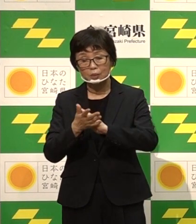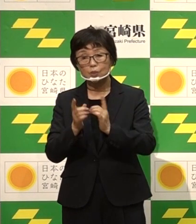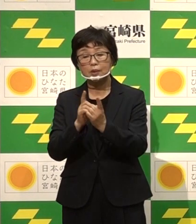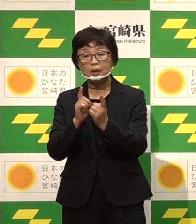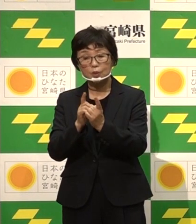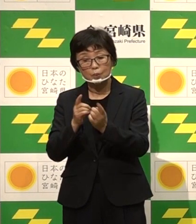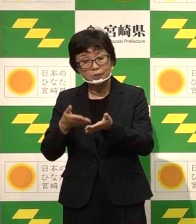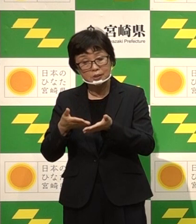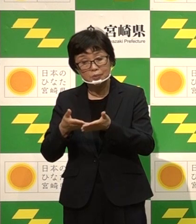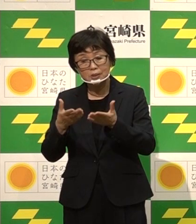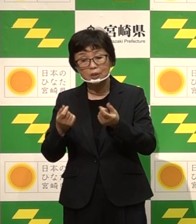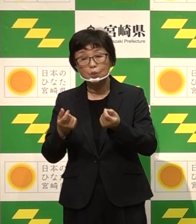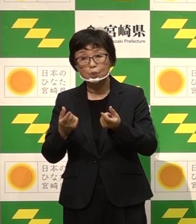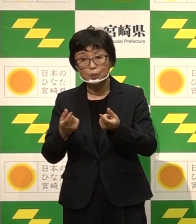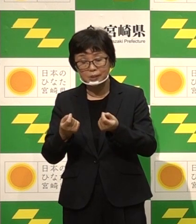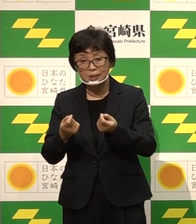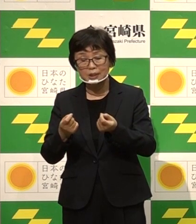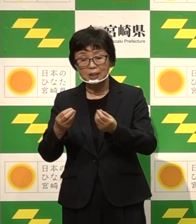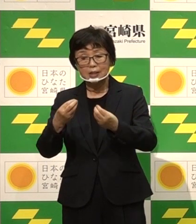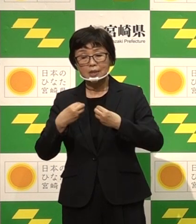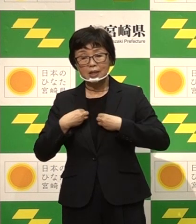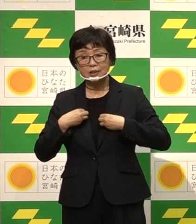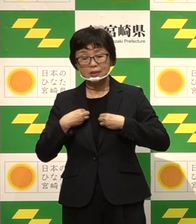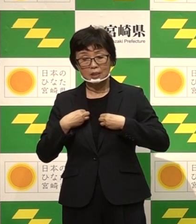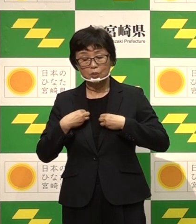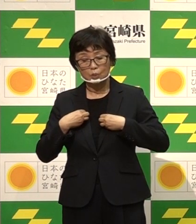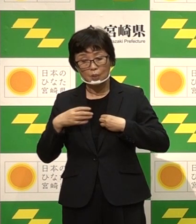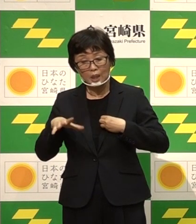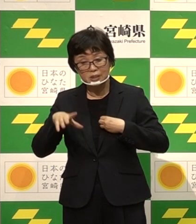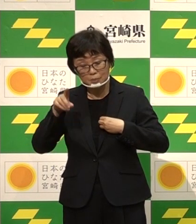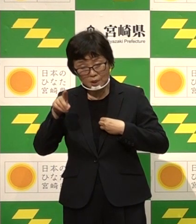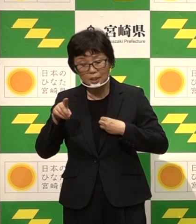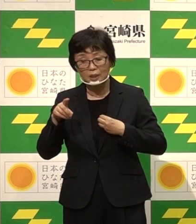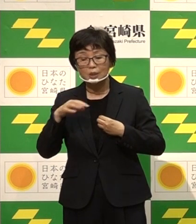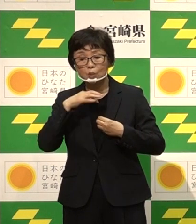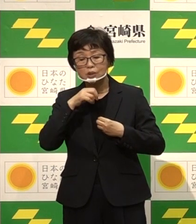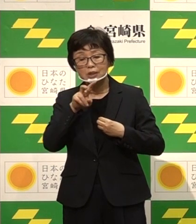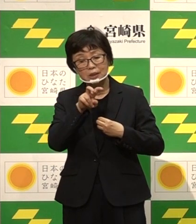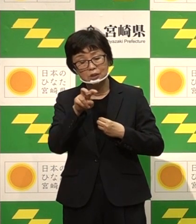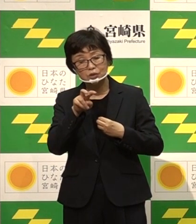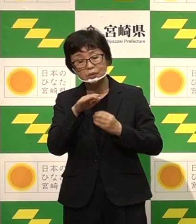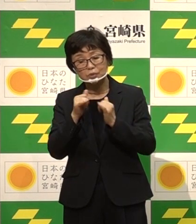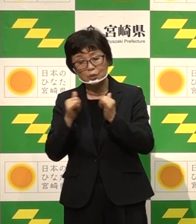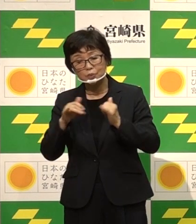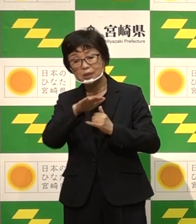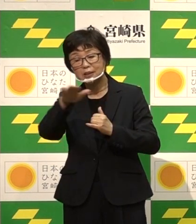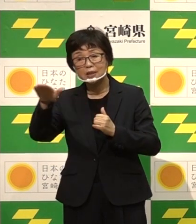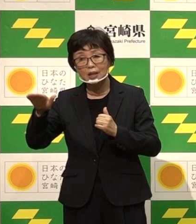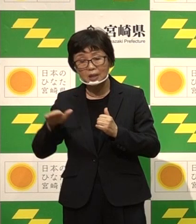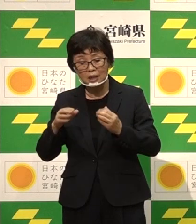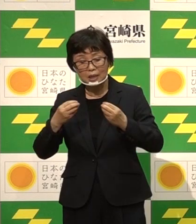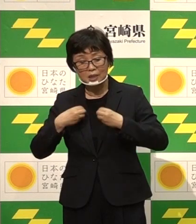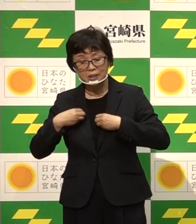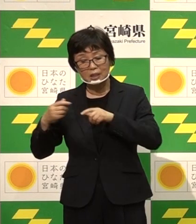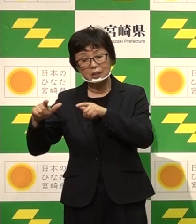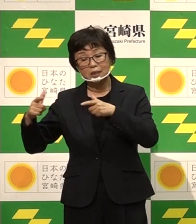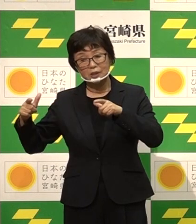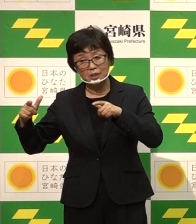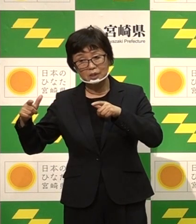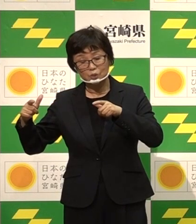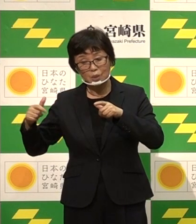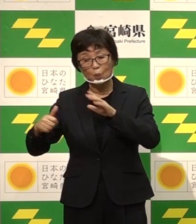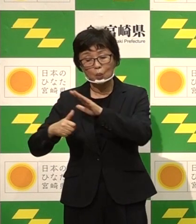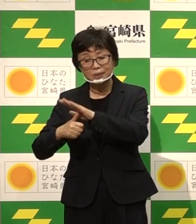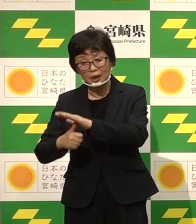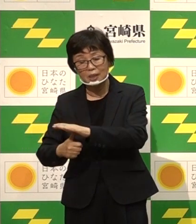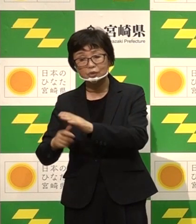説明しましたように、感染拡大初期で20代等の若い世代が感染拡大をして、そこから広がりを抑えるための